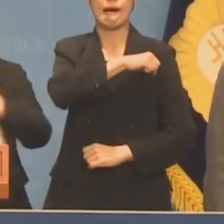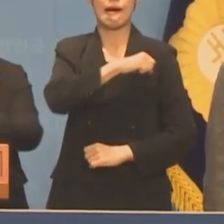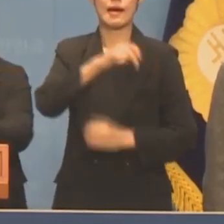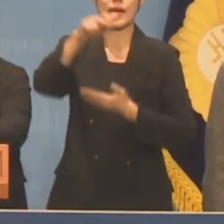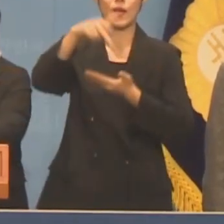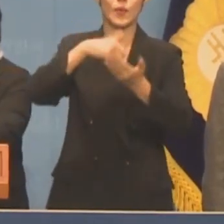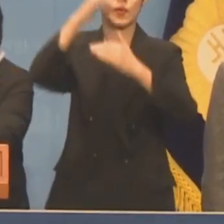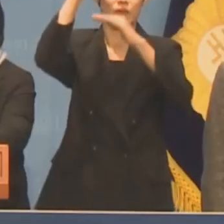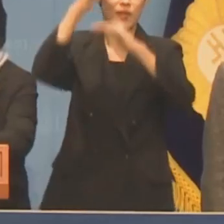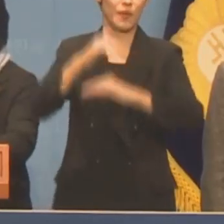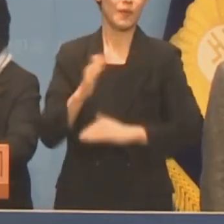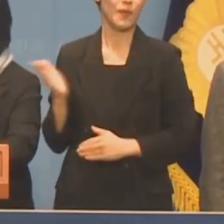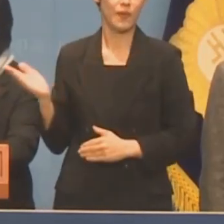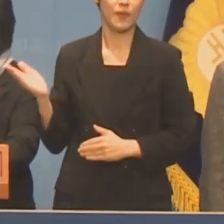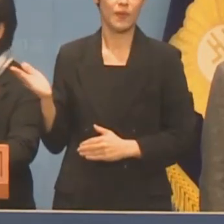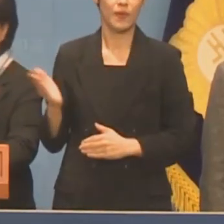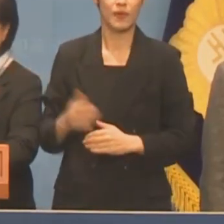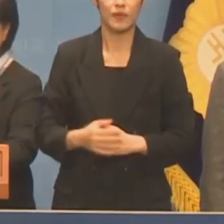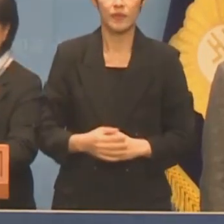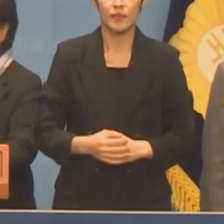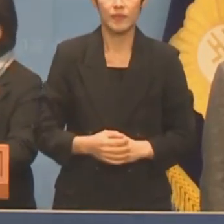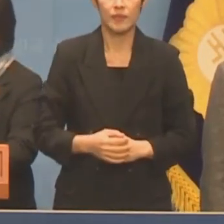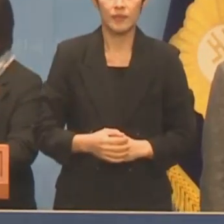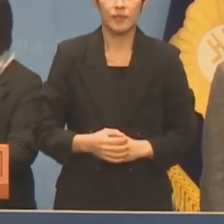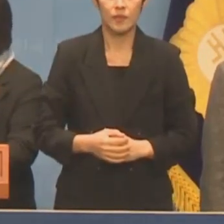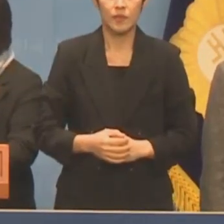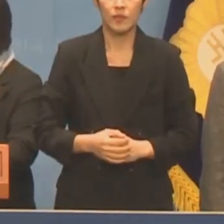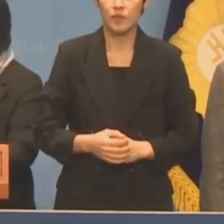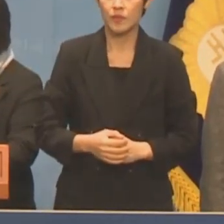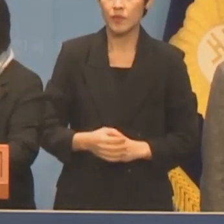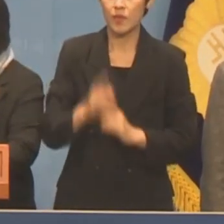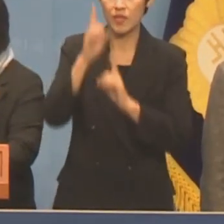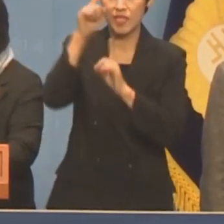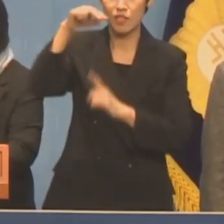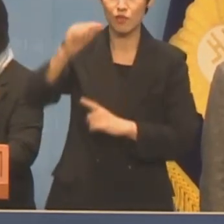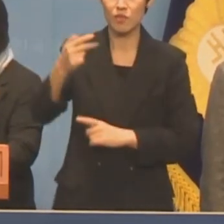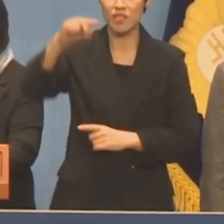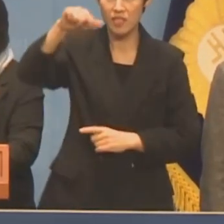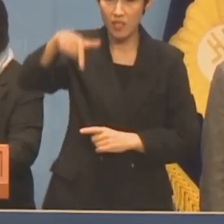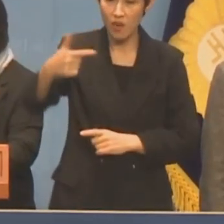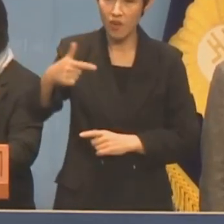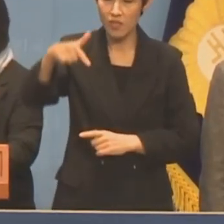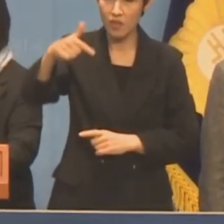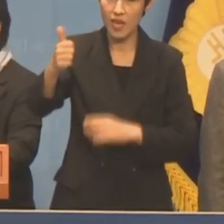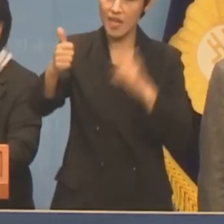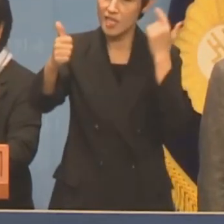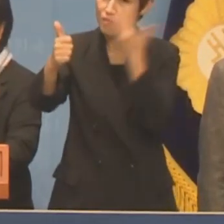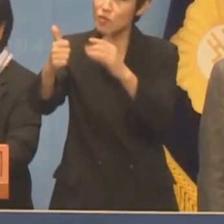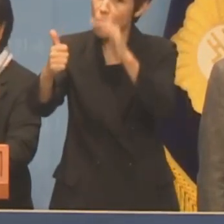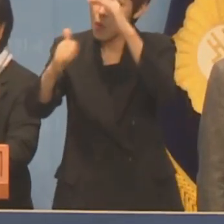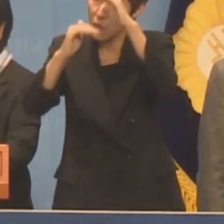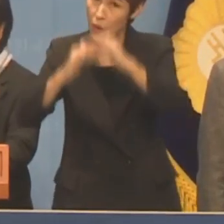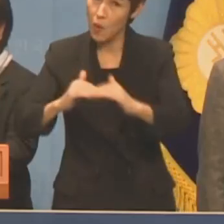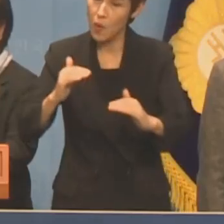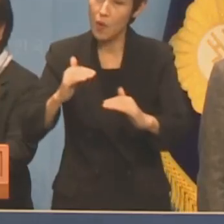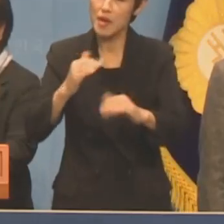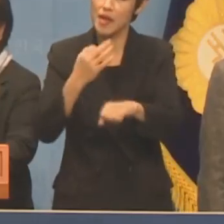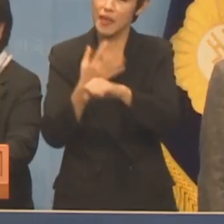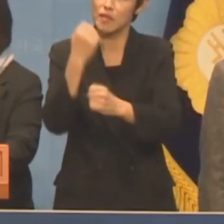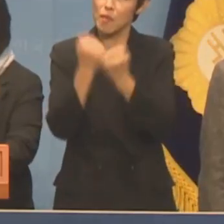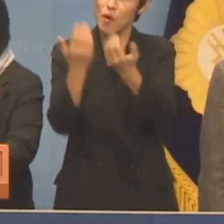카톡이 복원되었다고 합니다. 또 하나, 이준석 씨에게 어떤 질문을 하면 되는지 간단하게